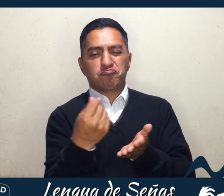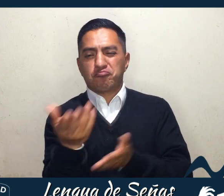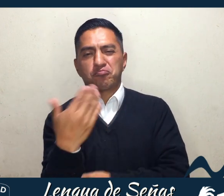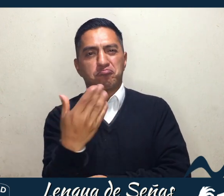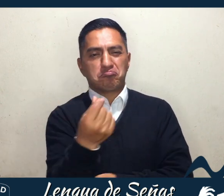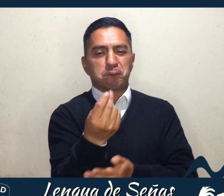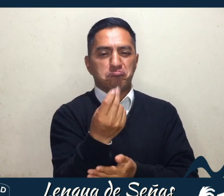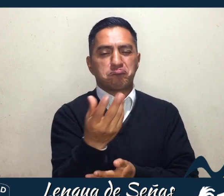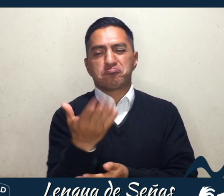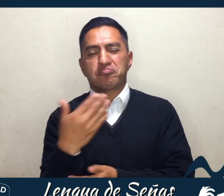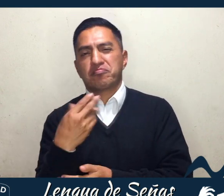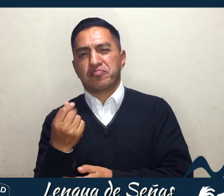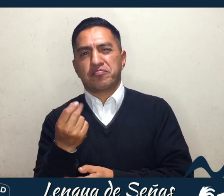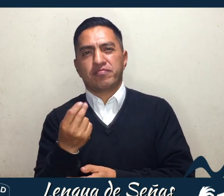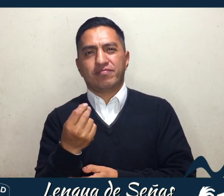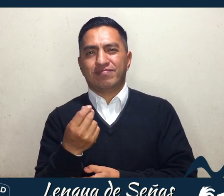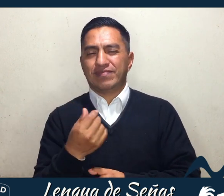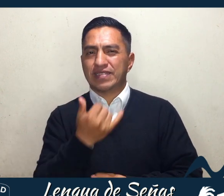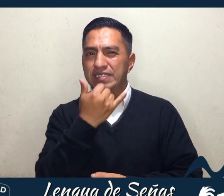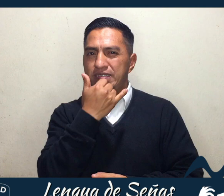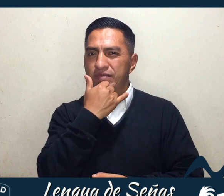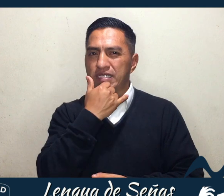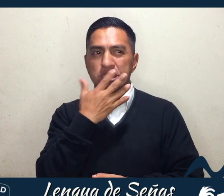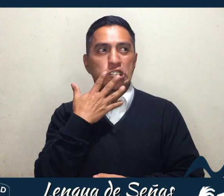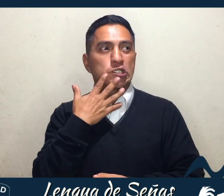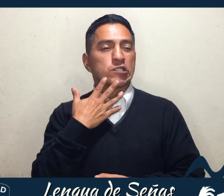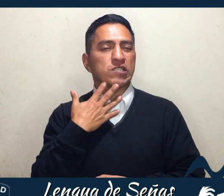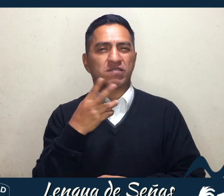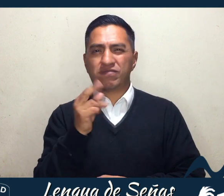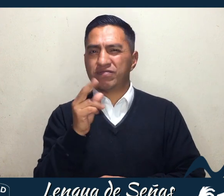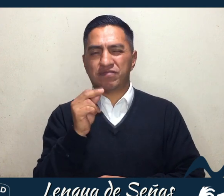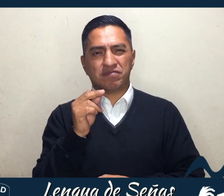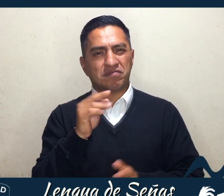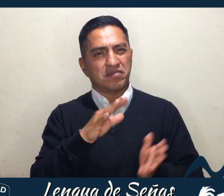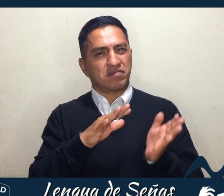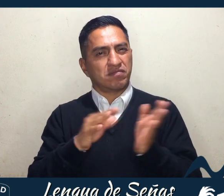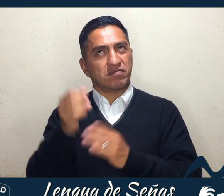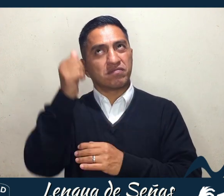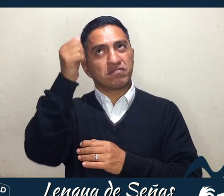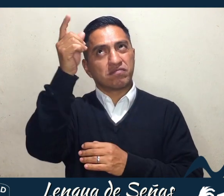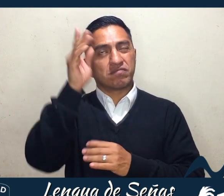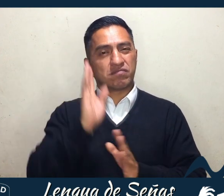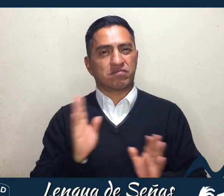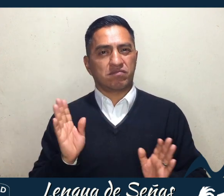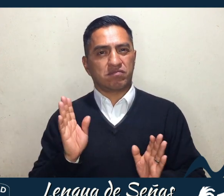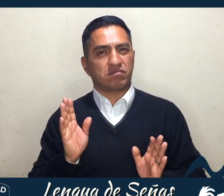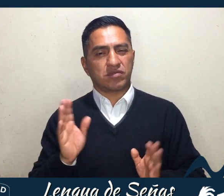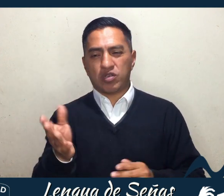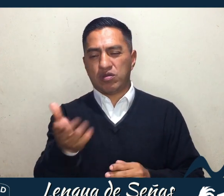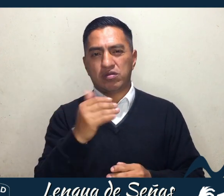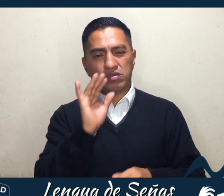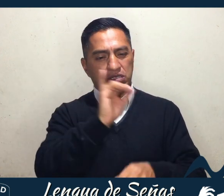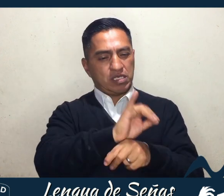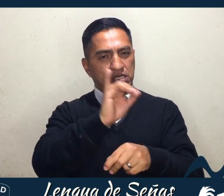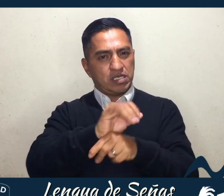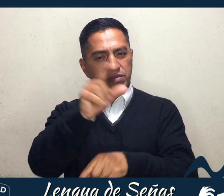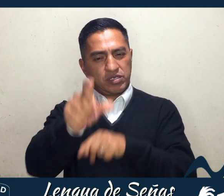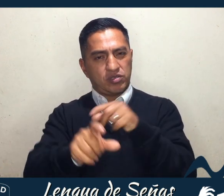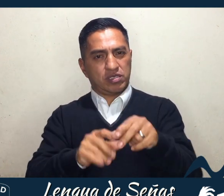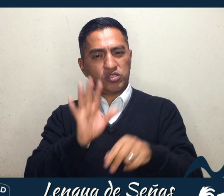para querer tomar provecho propio y a veces sacar lo que no deben sacar de los bolsillos y de